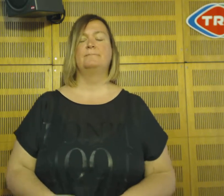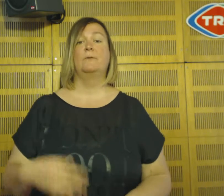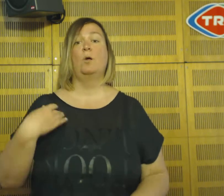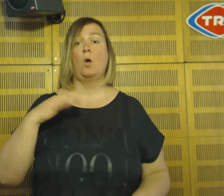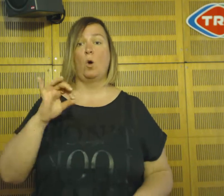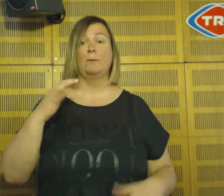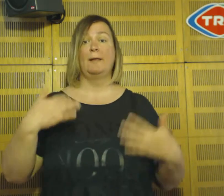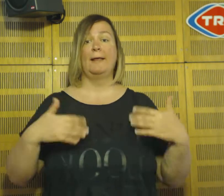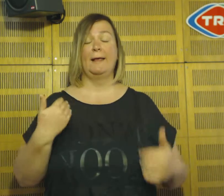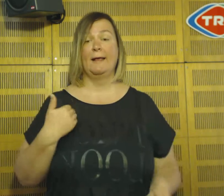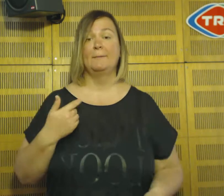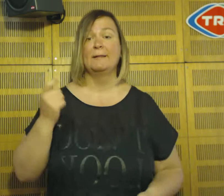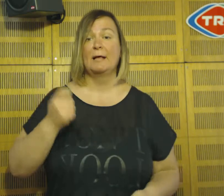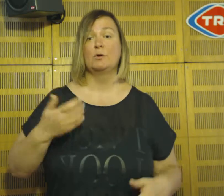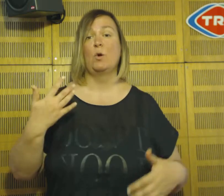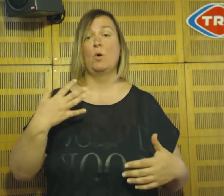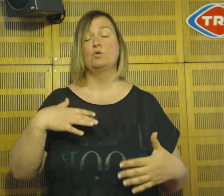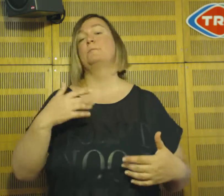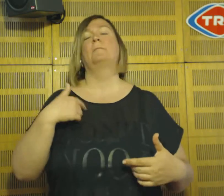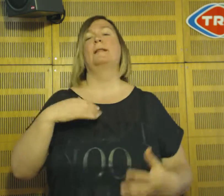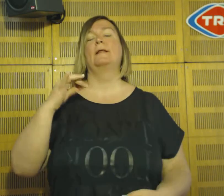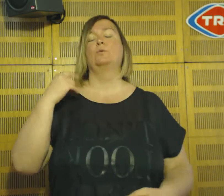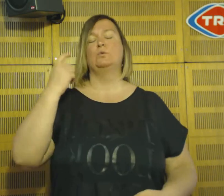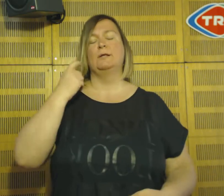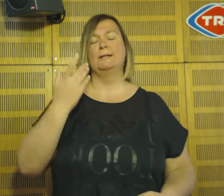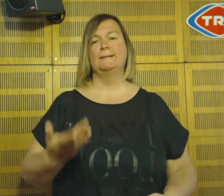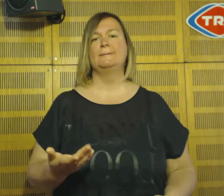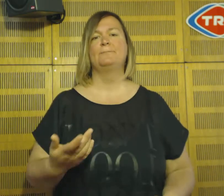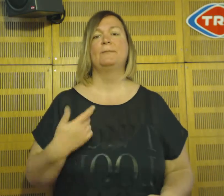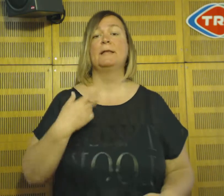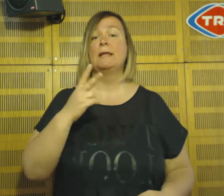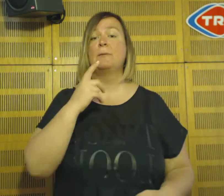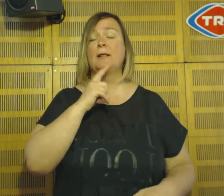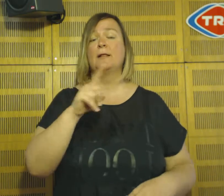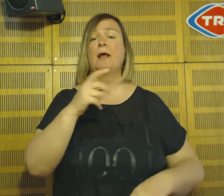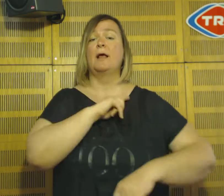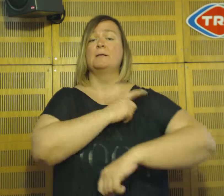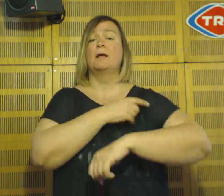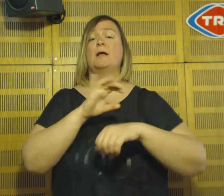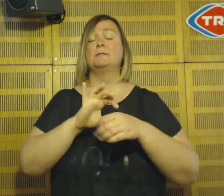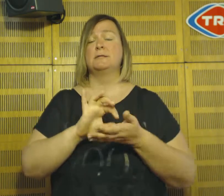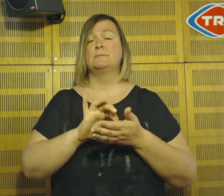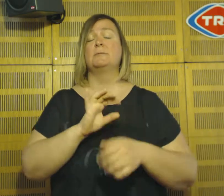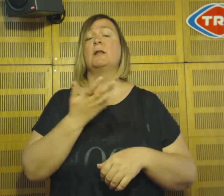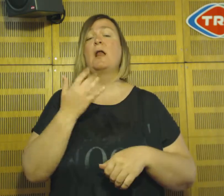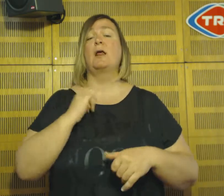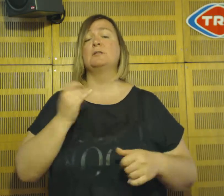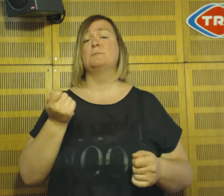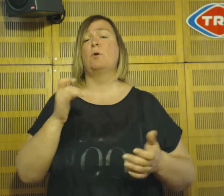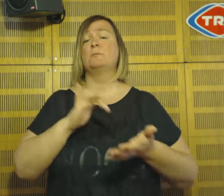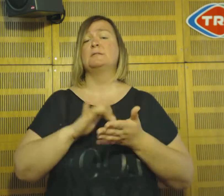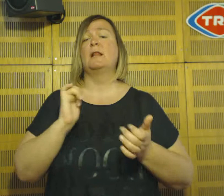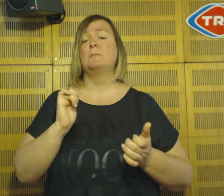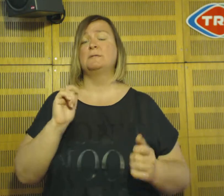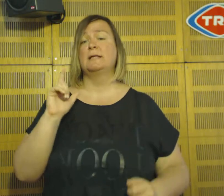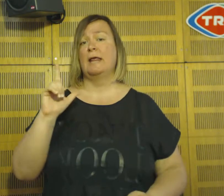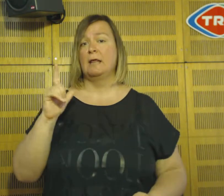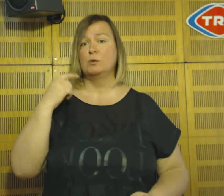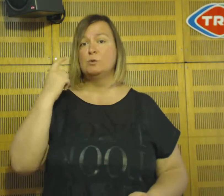Ortopedik engelliyim. Gerçek özür bedende değil düşüncededir. 2000 yılından beri kas hastasıyım. Daha rahat çalışma ortamı sağlanması gerektiğini